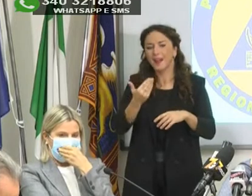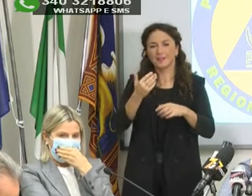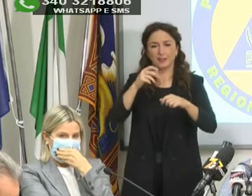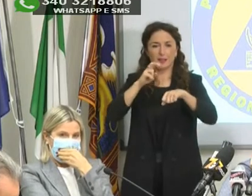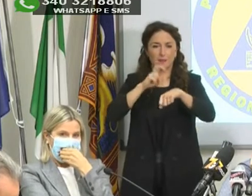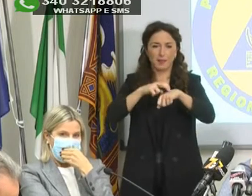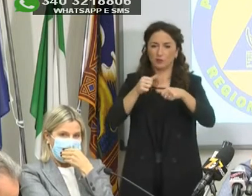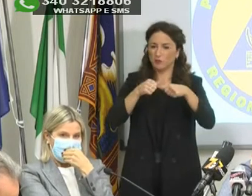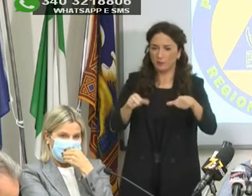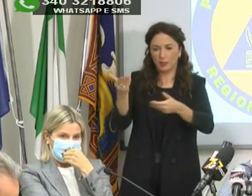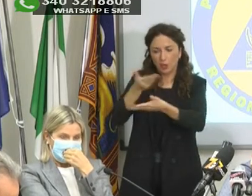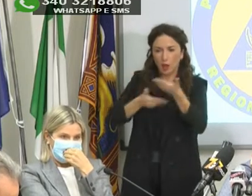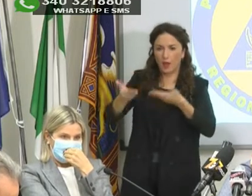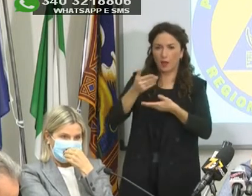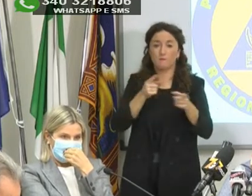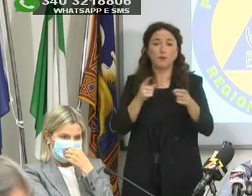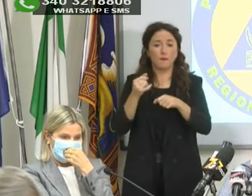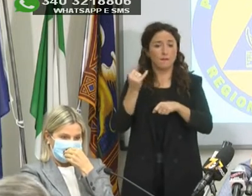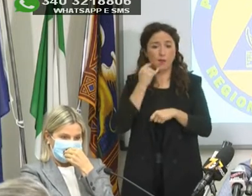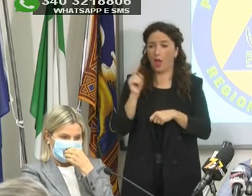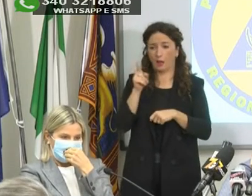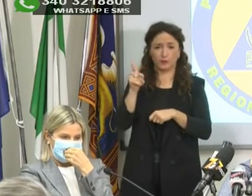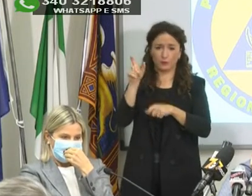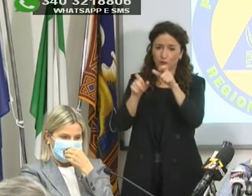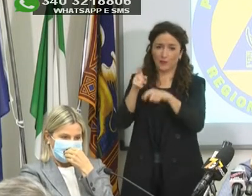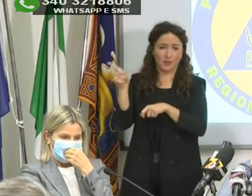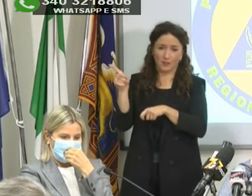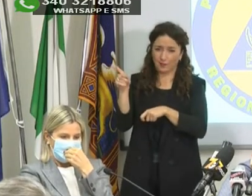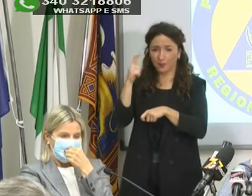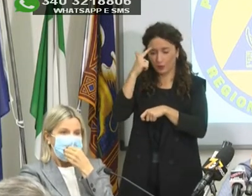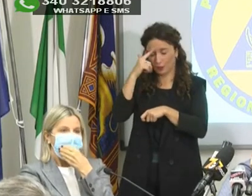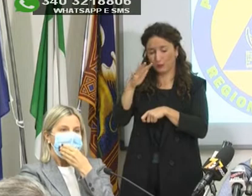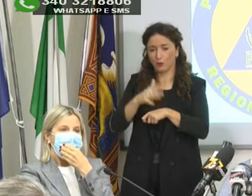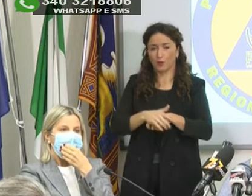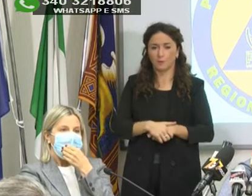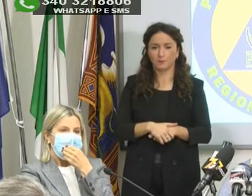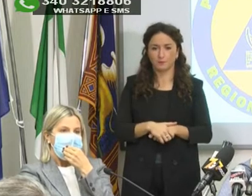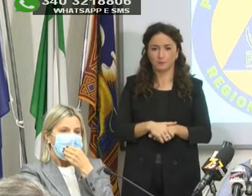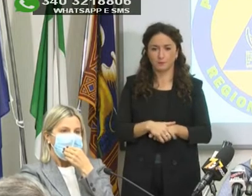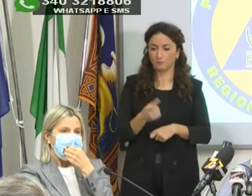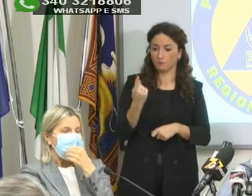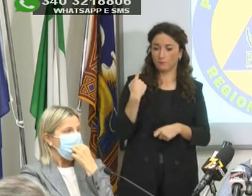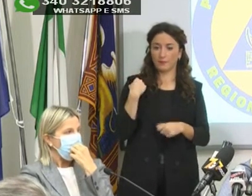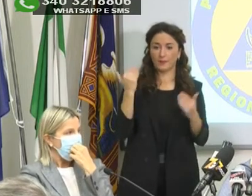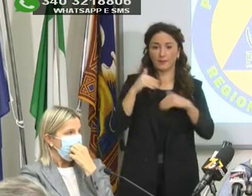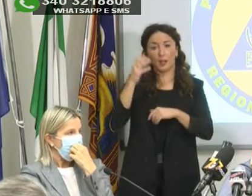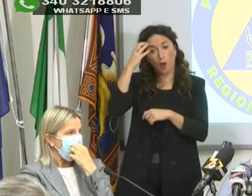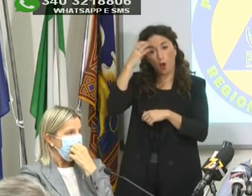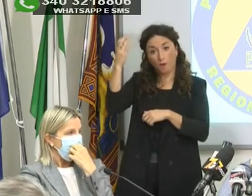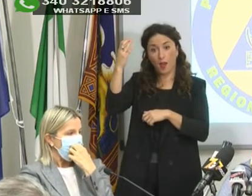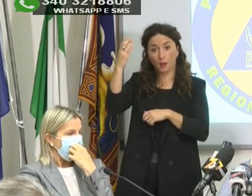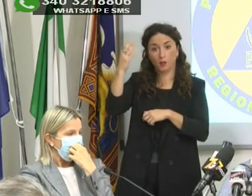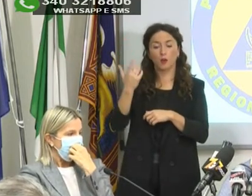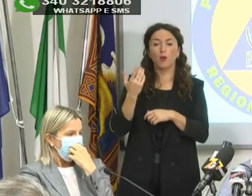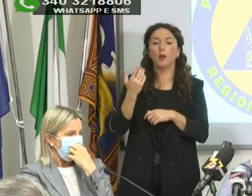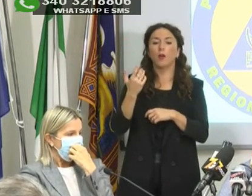la collaborazione, non è un momento facile neanche per loro, mi rendo conto. Ieri sera il governo ha chiuso